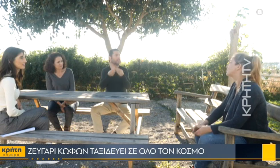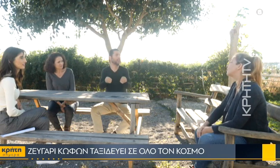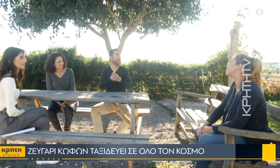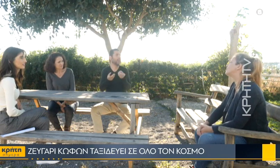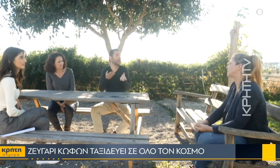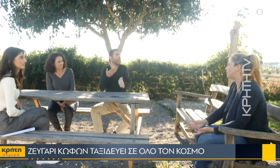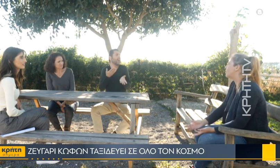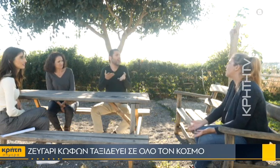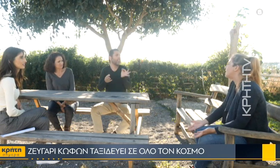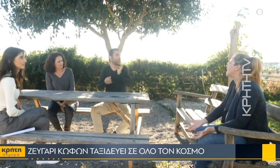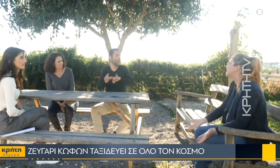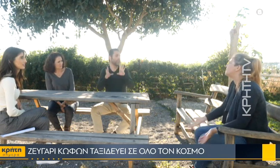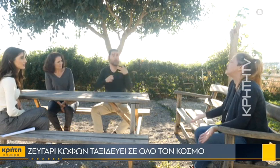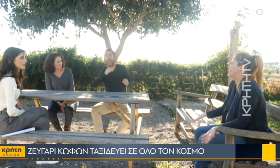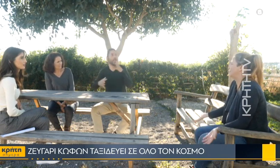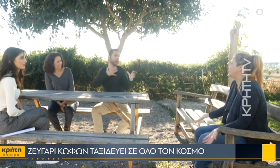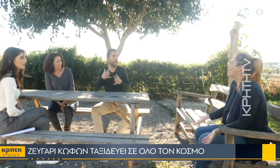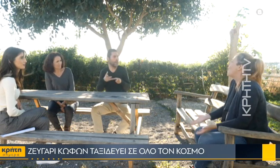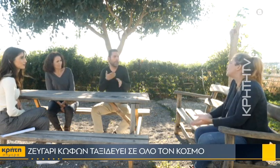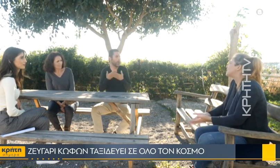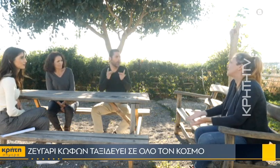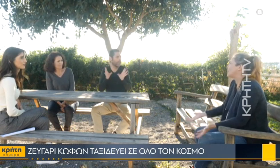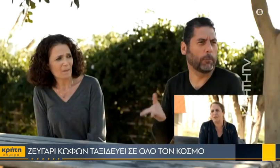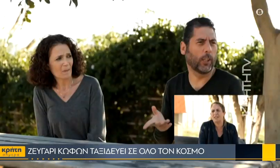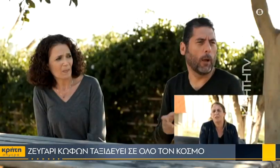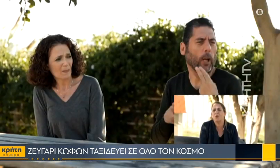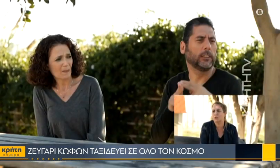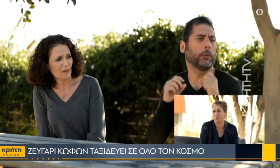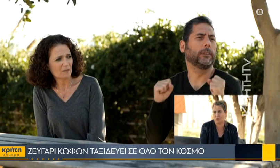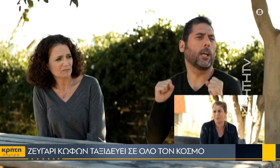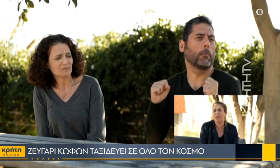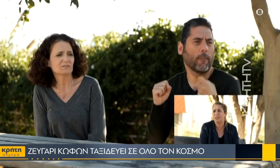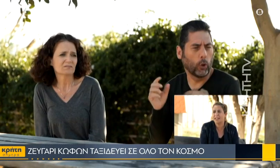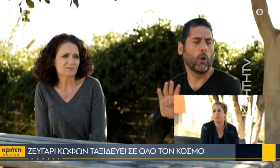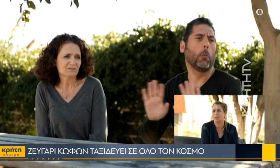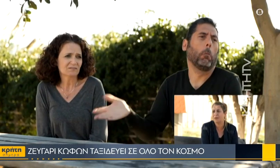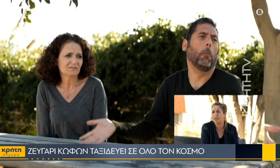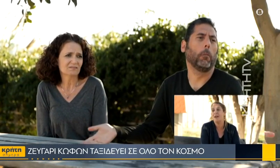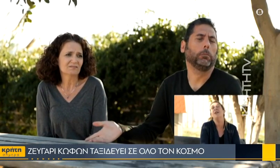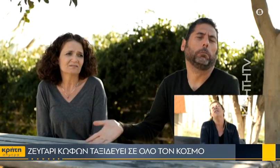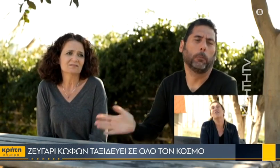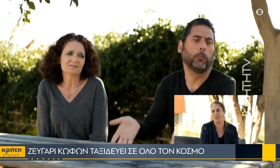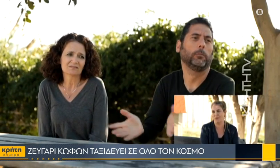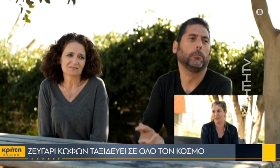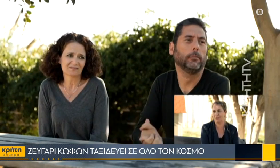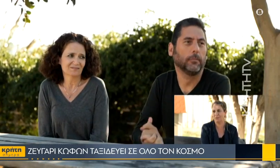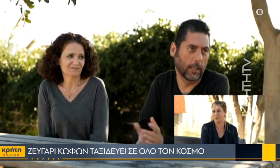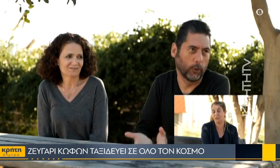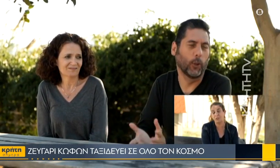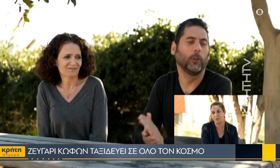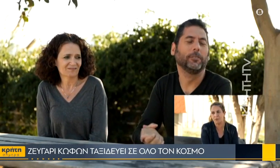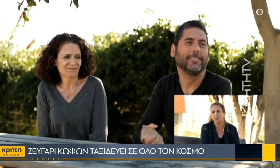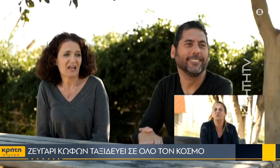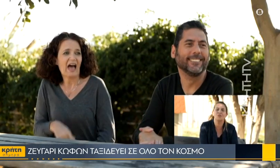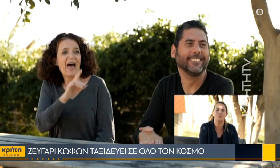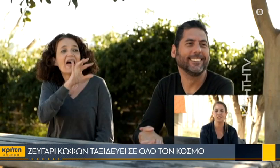Ευθύμης, είναι το πιο σημαντικό, είναι να είσαι ψυχραιμός. Όπως και στη ζωή μας. Δηλαδή, ό,τι σου προκύπτει, αν δεν έχεις ψυχραιμία, δεν θα μπορέσεις να